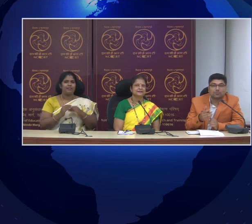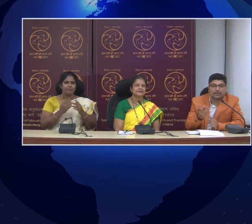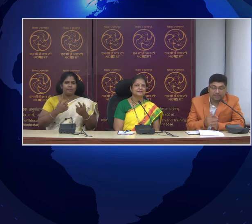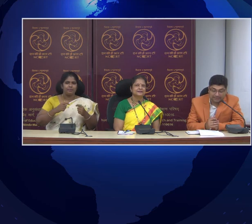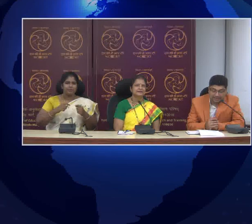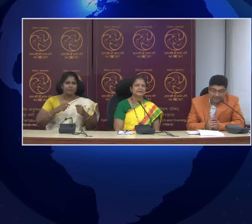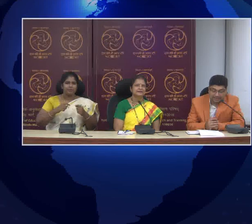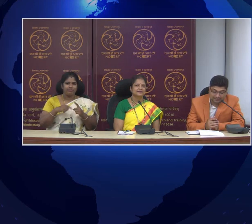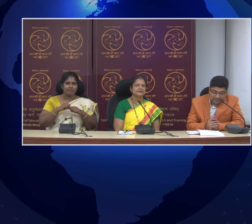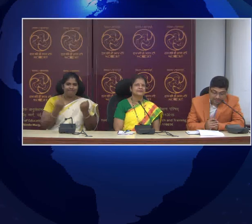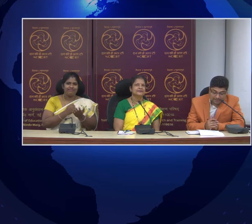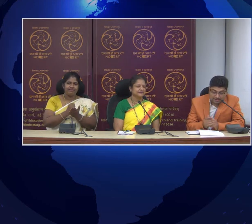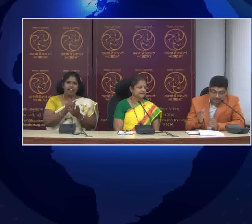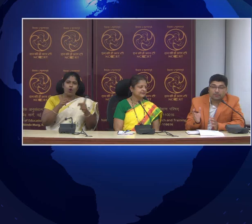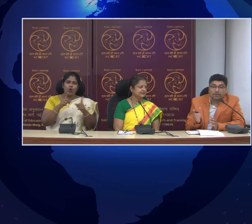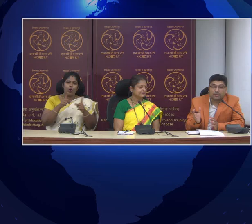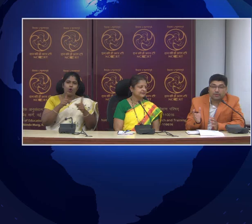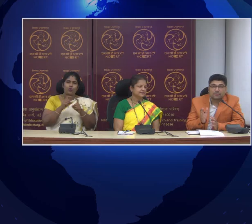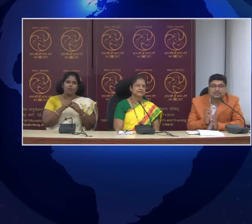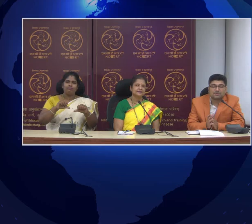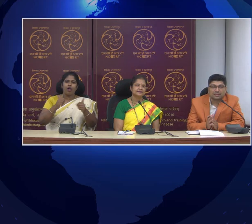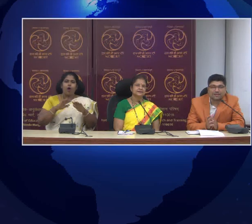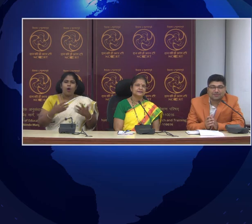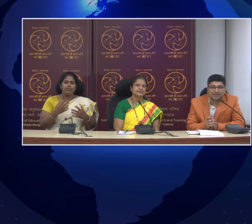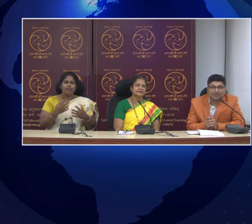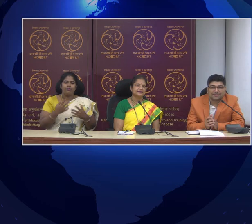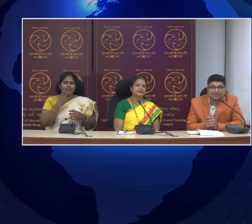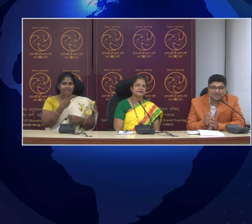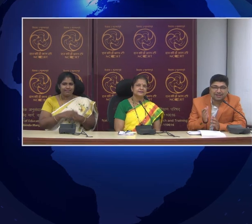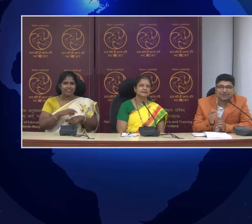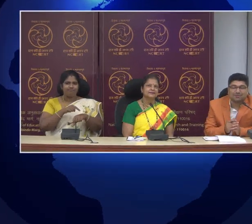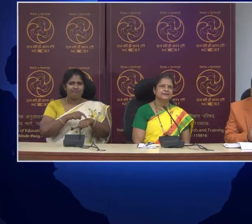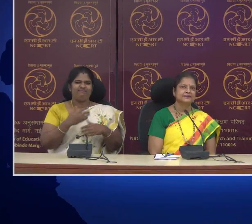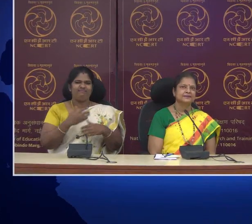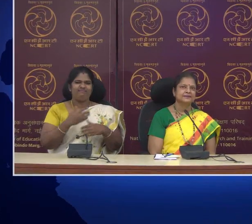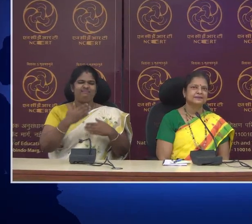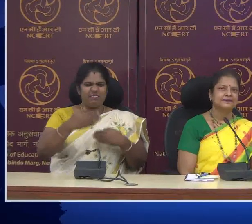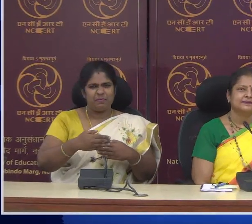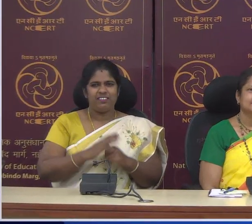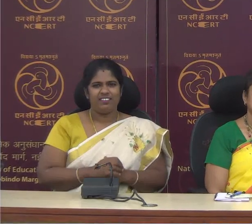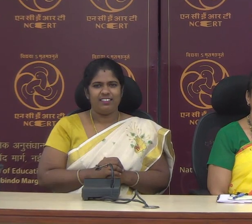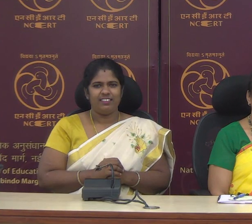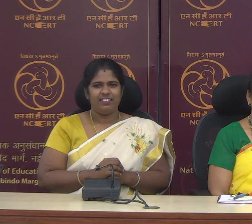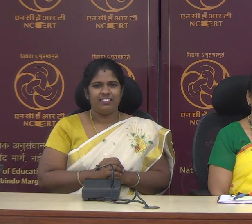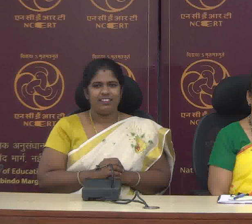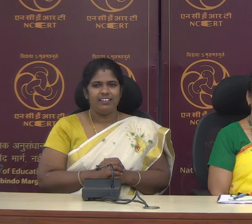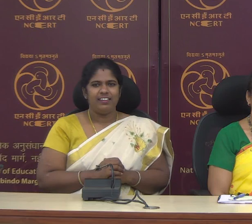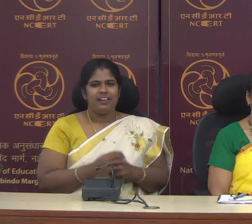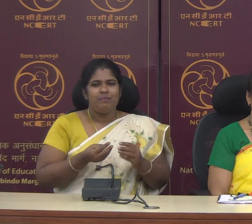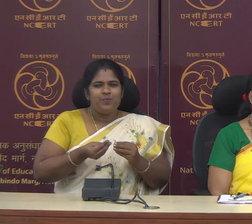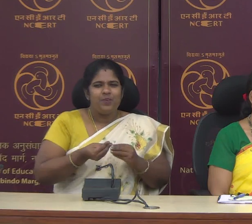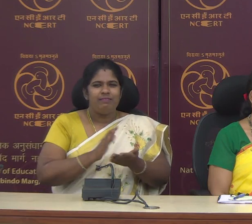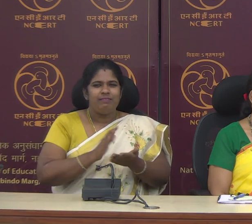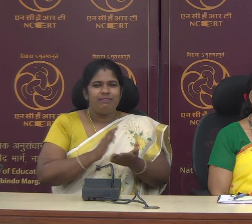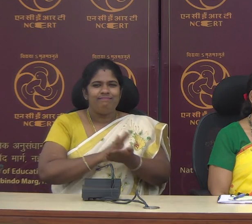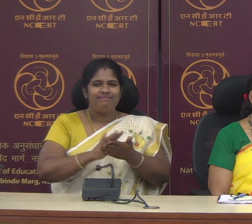क्या हम उसके लिए बेहतर कर सकते हैं। हमारे पास अब समय की अपनी सीमाएं हैं और हमारा ये सत्र भी जो है बस समाप्ति की ओर है। तो